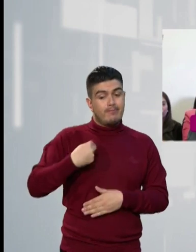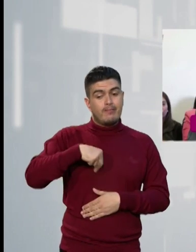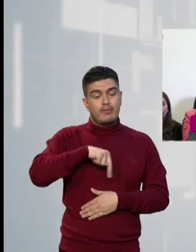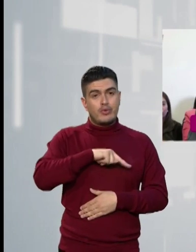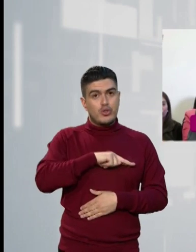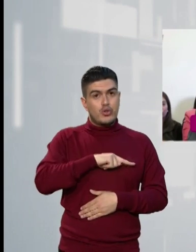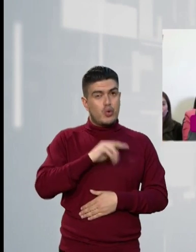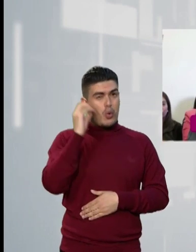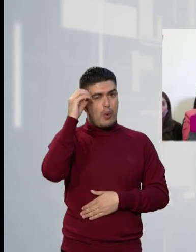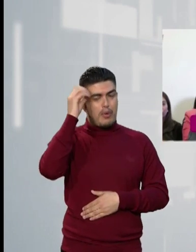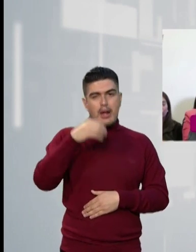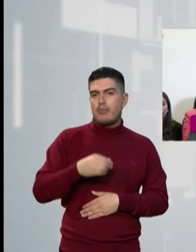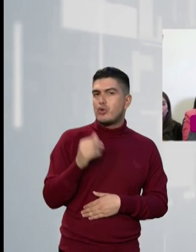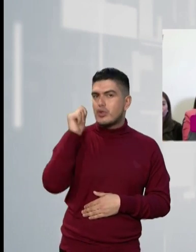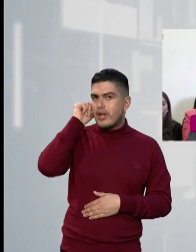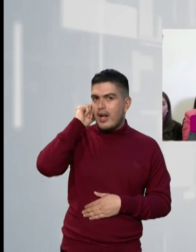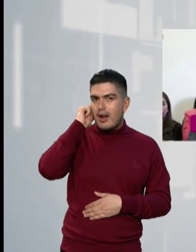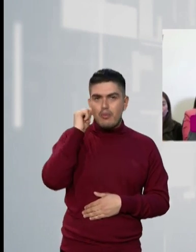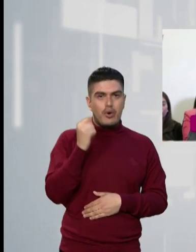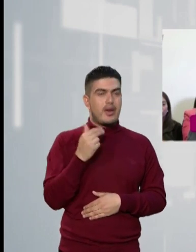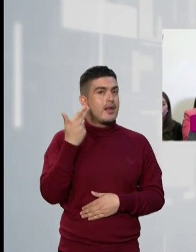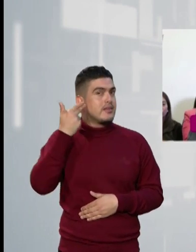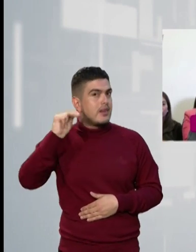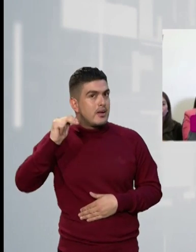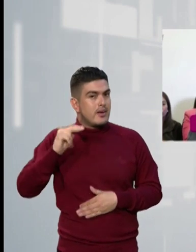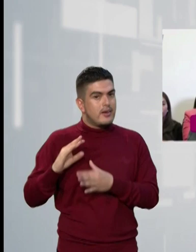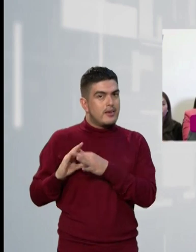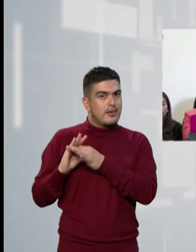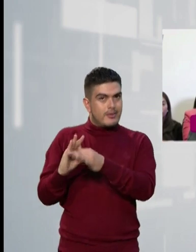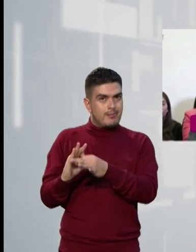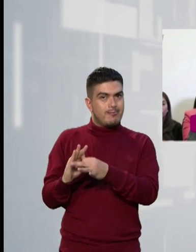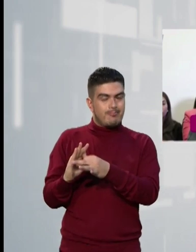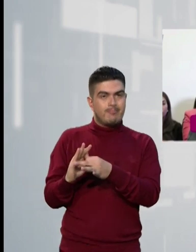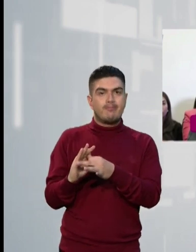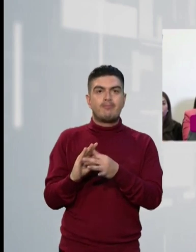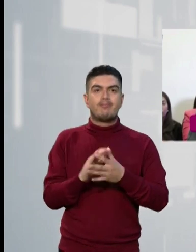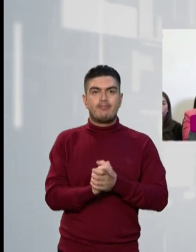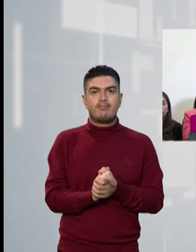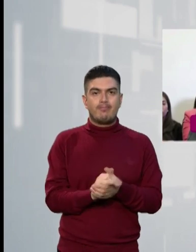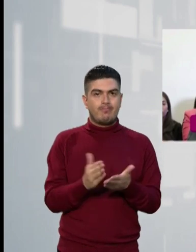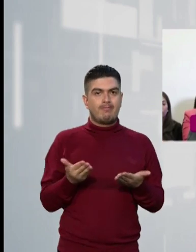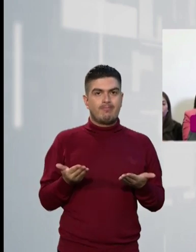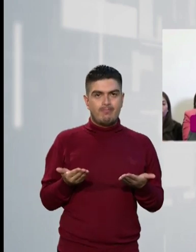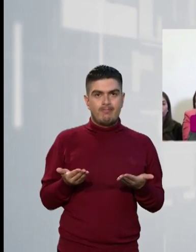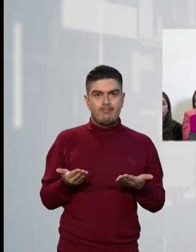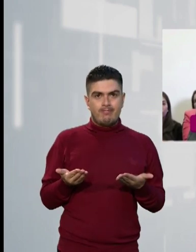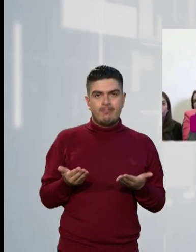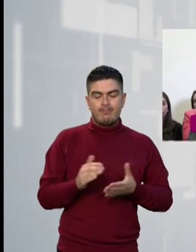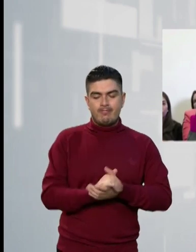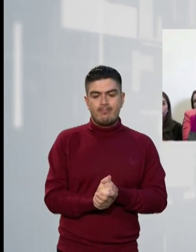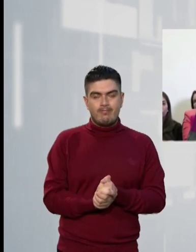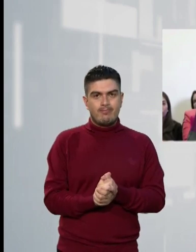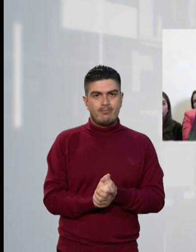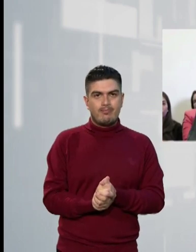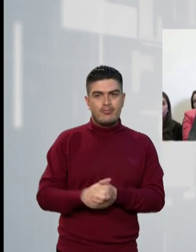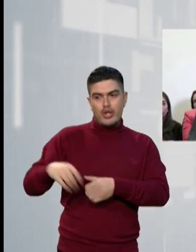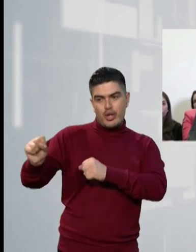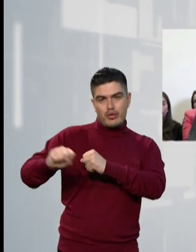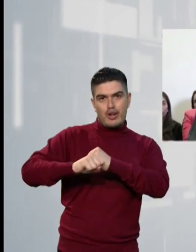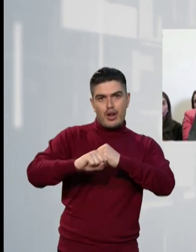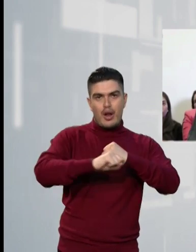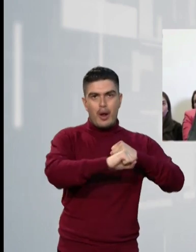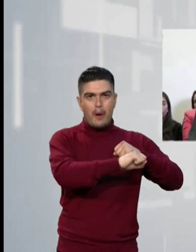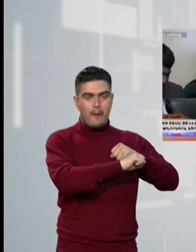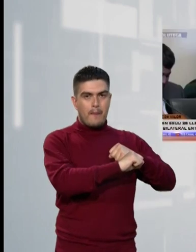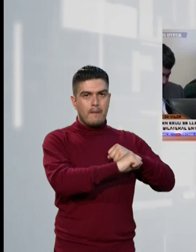mujeres y las niñas tienen que huír más que los hombres de la región y tengo que decirlo que este es uno de los paquetes de asistencia internacional más grande que hemos visto